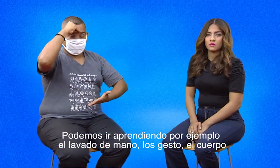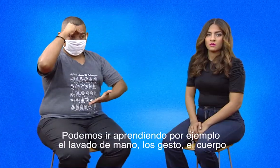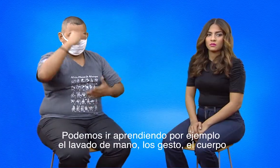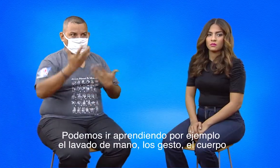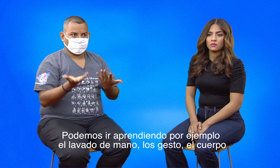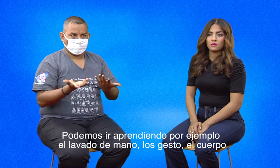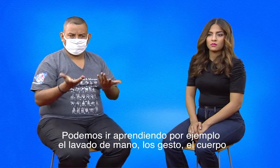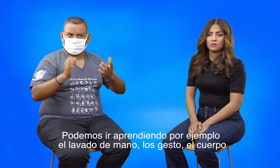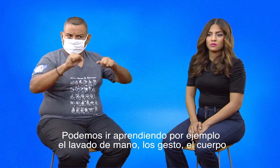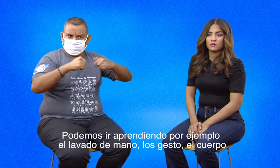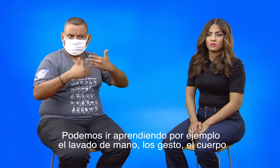Podemos ir aprendiendo,